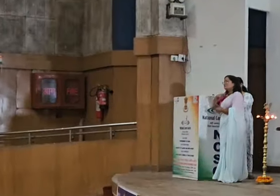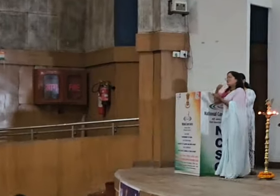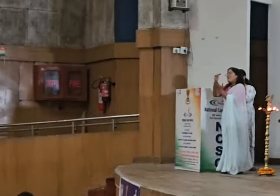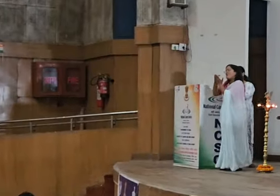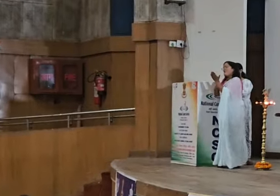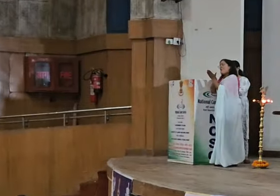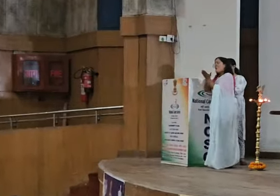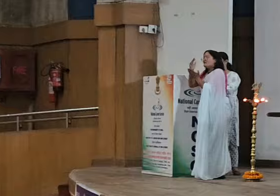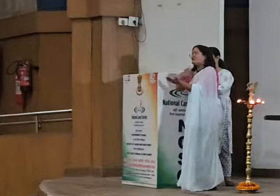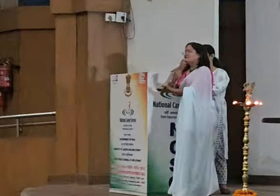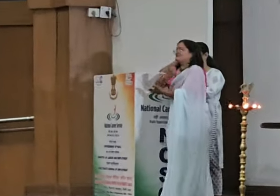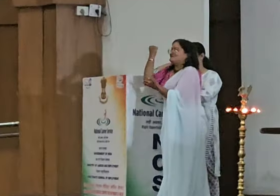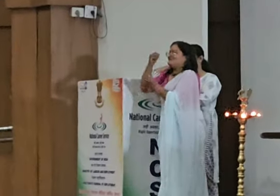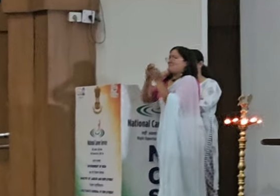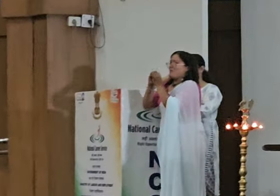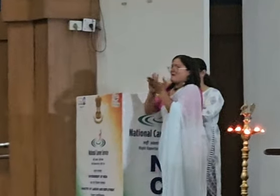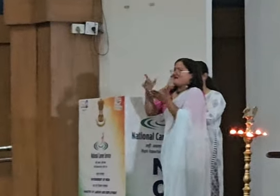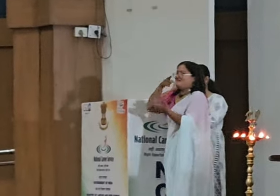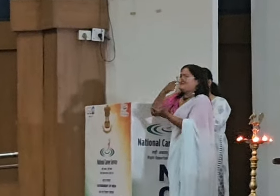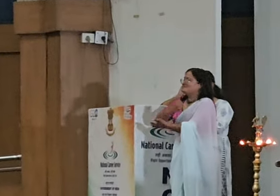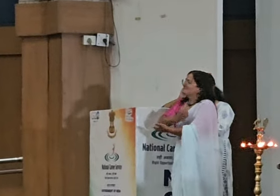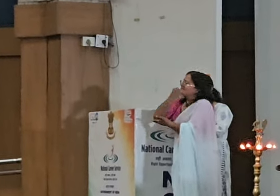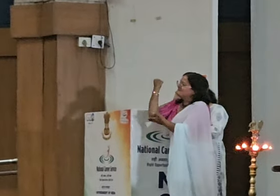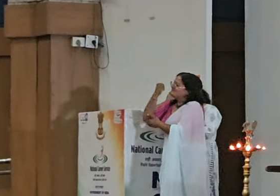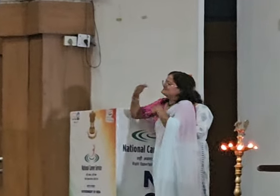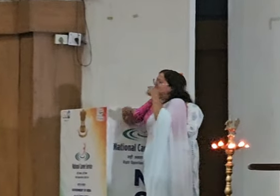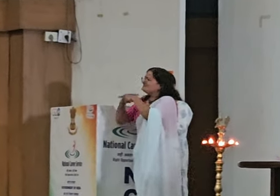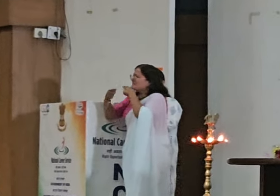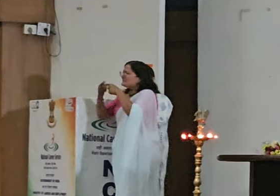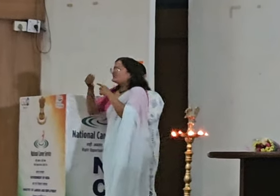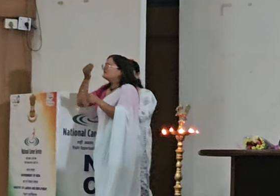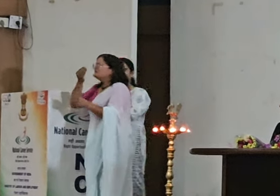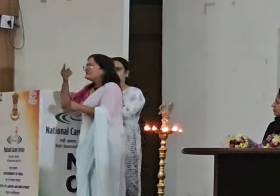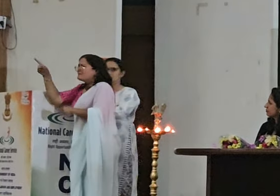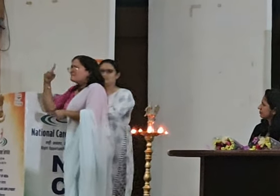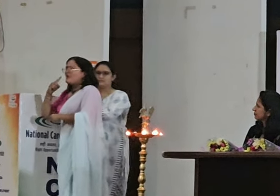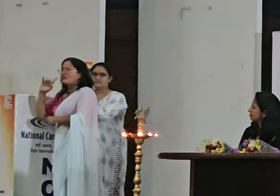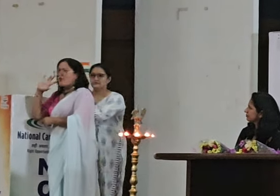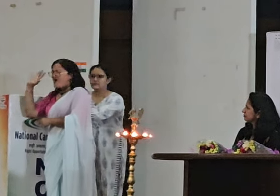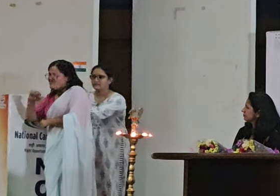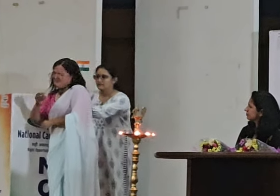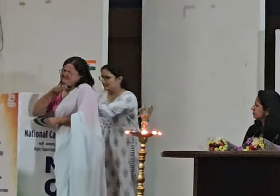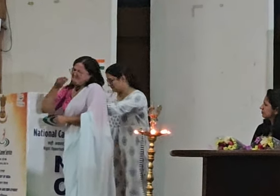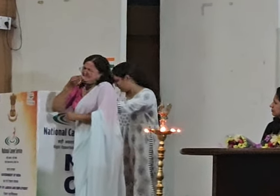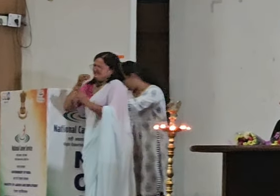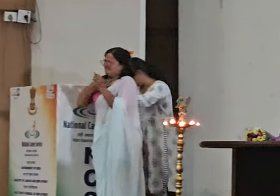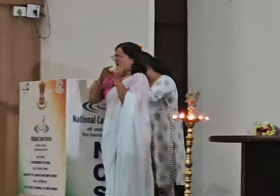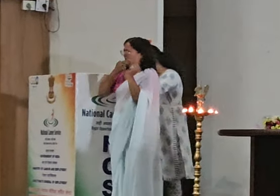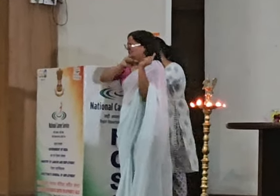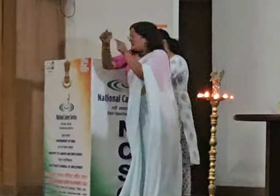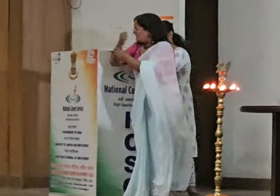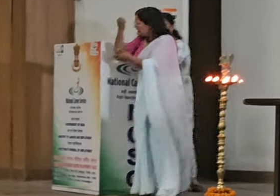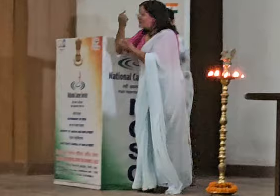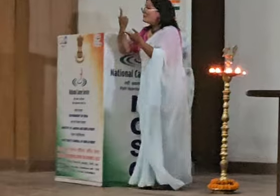मैंने ये इवेंट इसलिए ऑर्गेनाइज किया है, वैसे तो मैं ये इवेंट सिर्फ भोपाल में इवेंट ऑर्गेनाइज करती हूँ, कुछ कुछ लोगों ने इंदौर